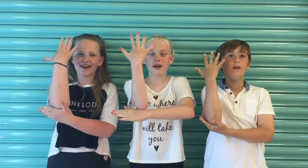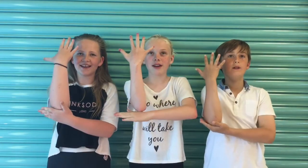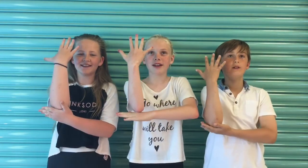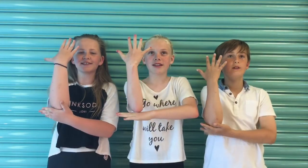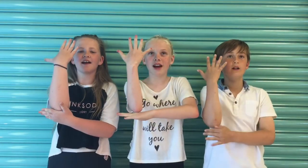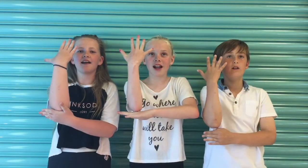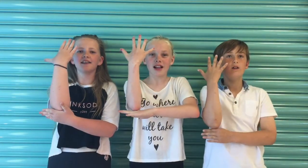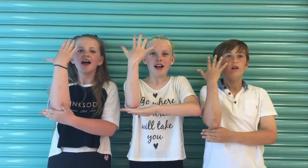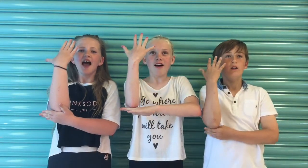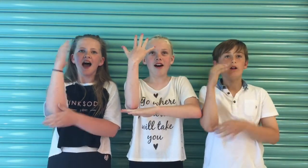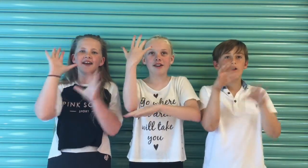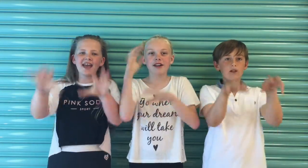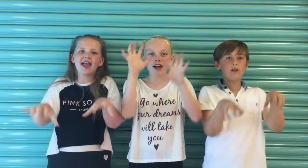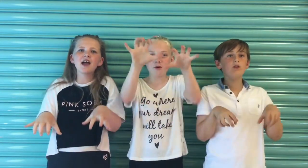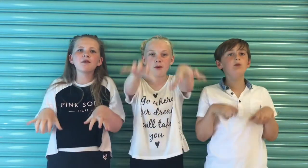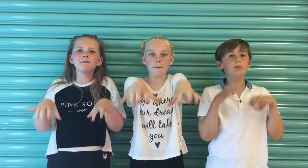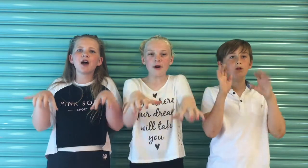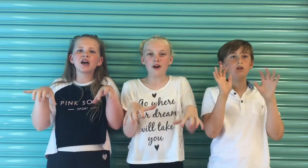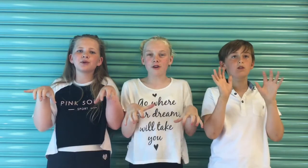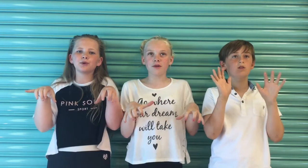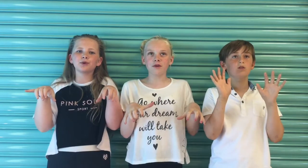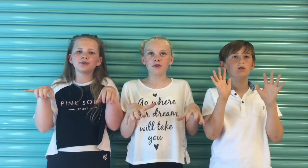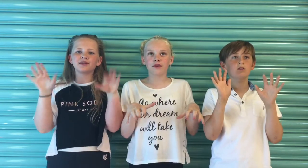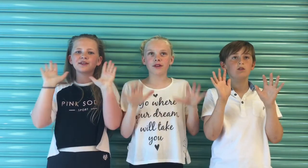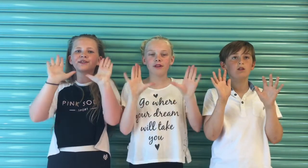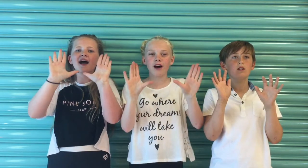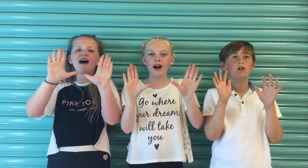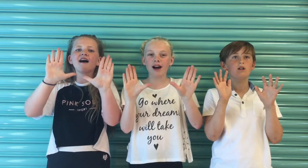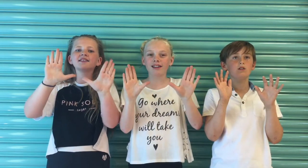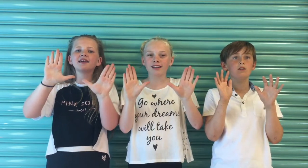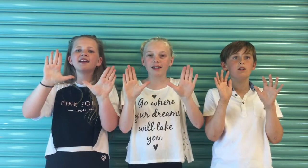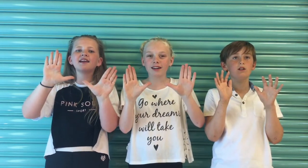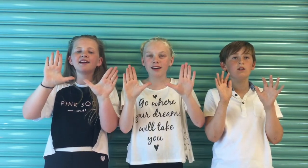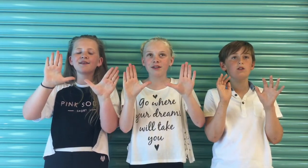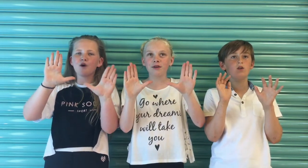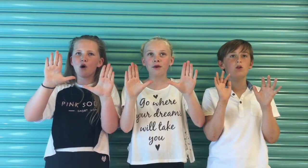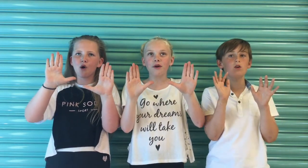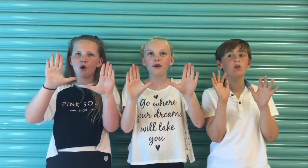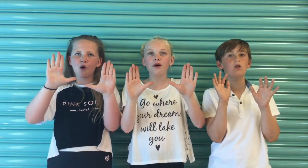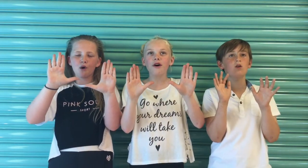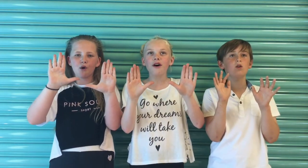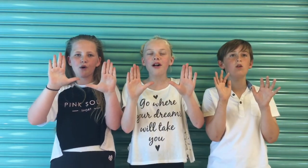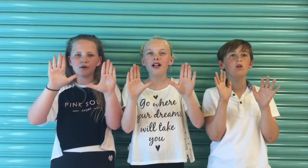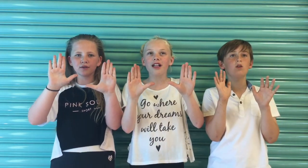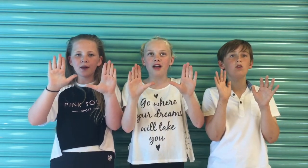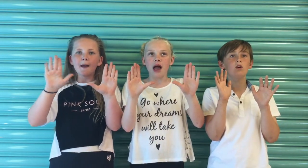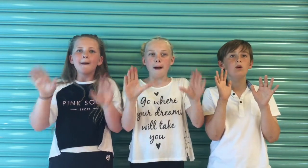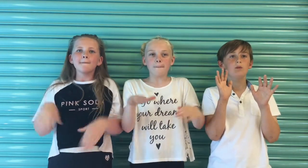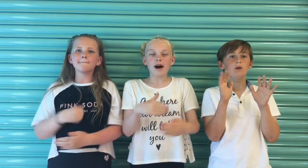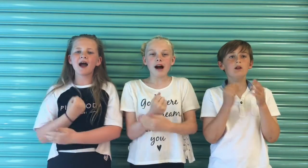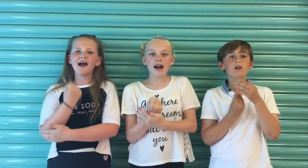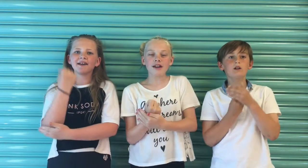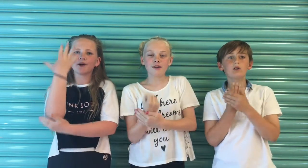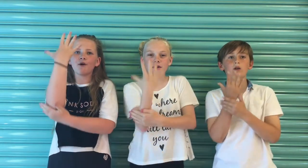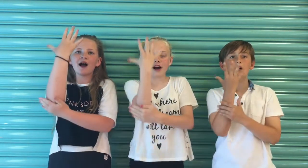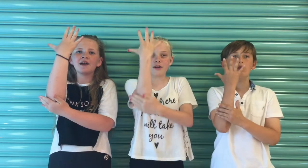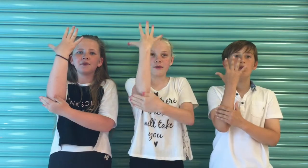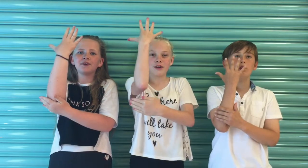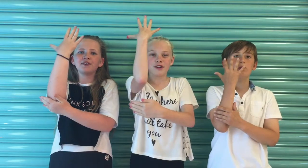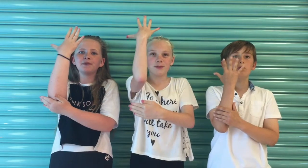eidau, a'r hewn bygwt yn aldu'n ôl. Mae'r dwanwyn